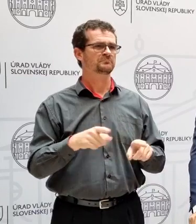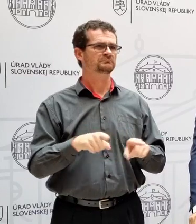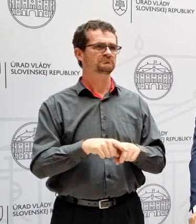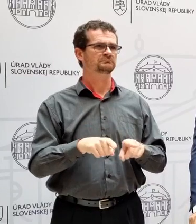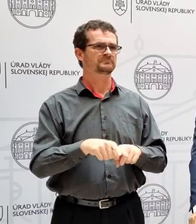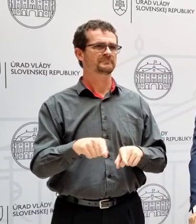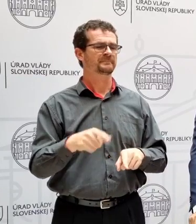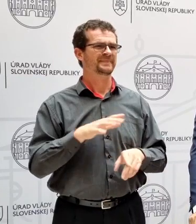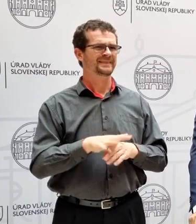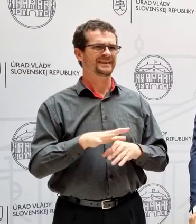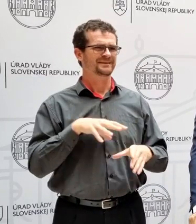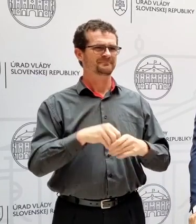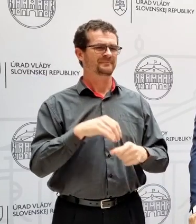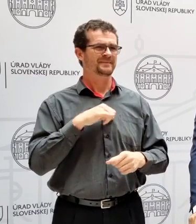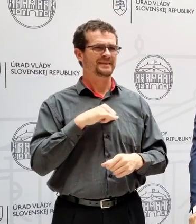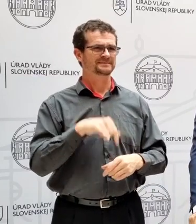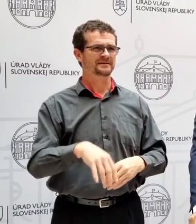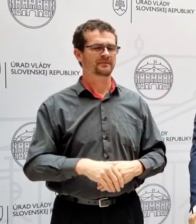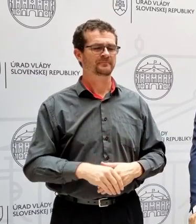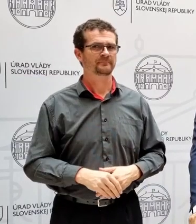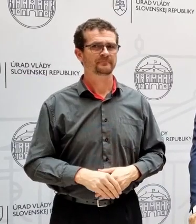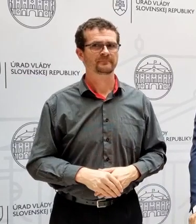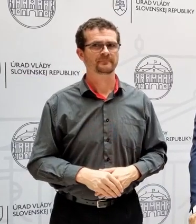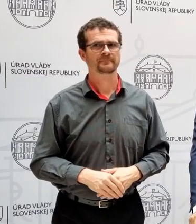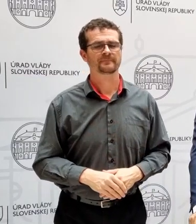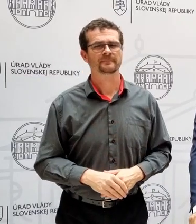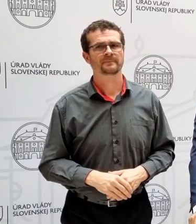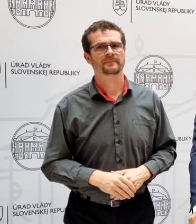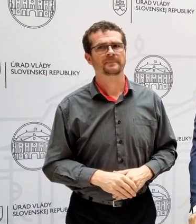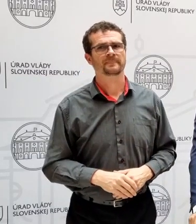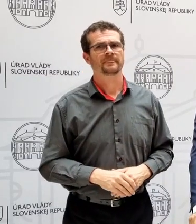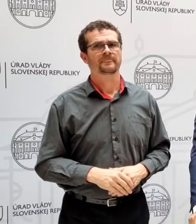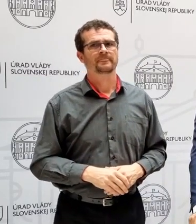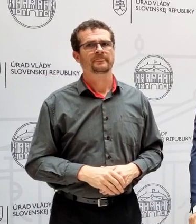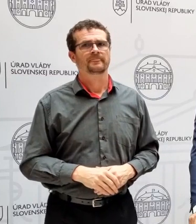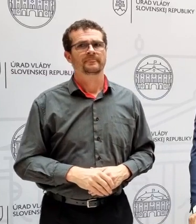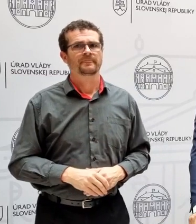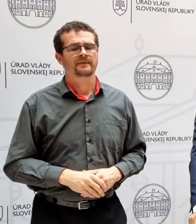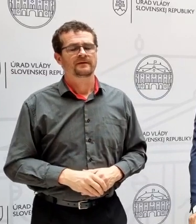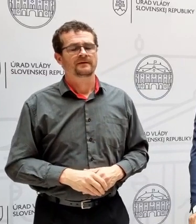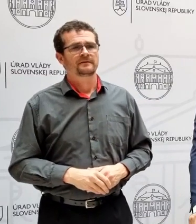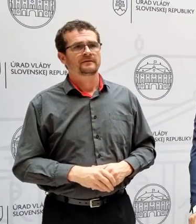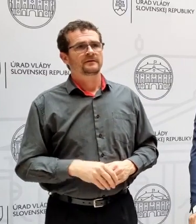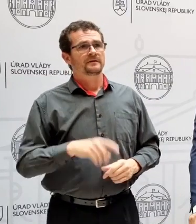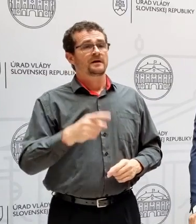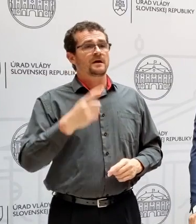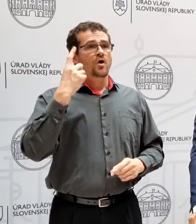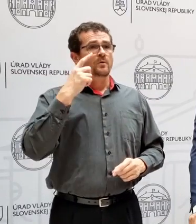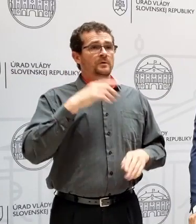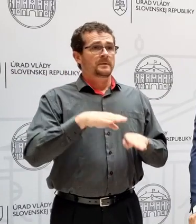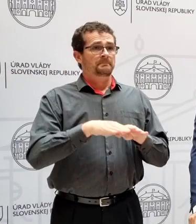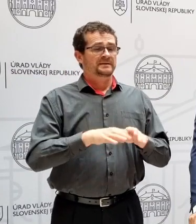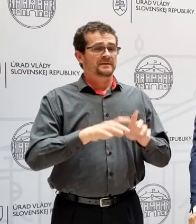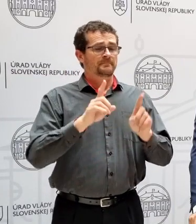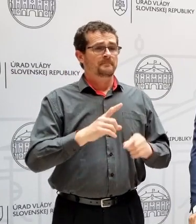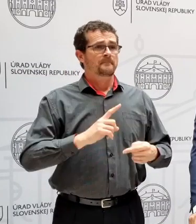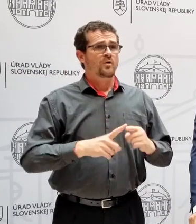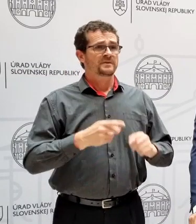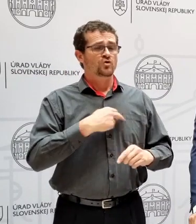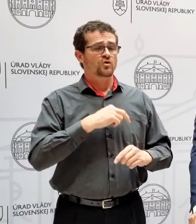ktorým by sme sa nikdy pridať nechceli. Pán Matovič, ešte k tým odborníkom na ministerských postoch, keď spomínate, že tá